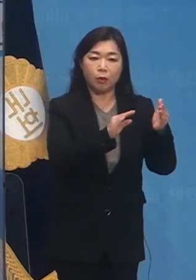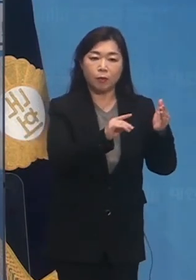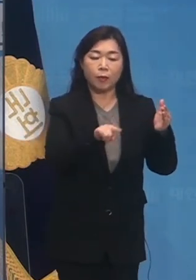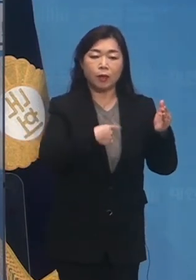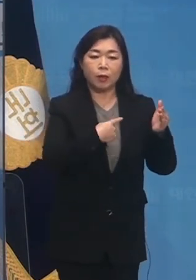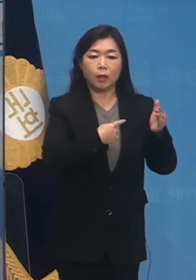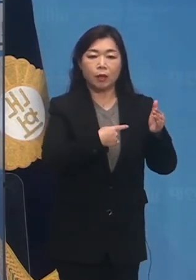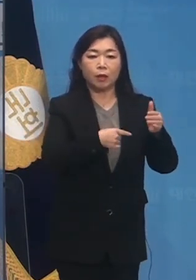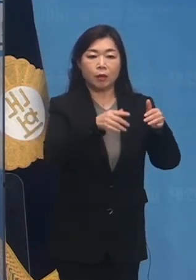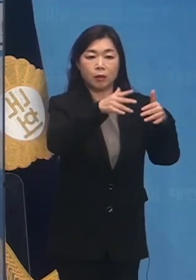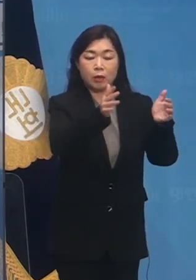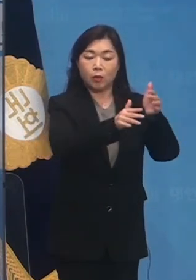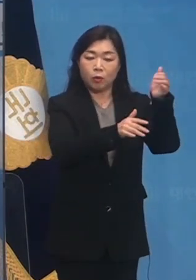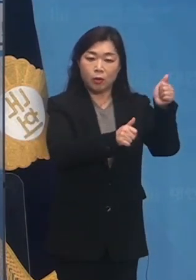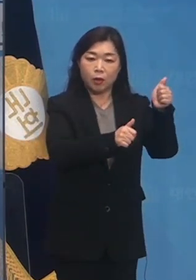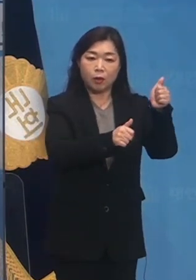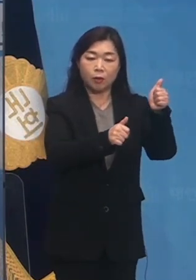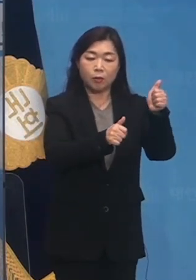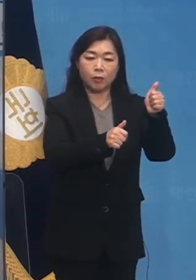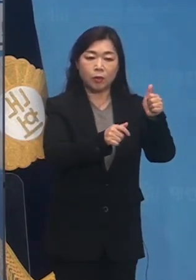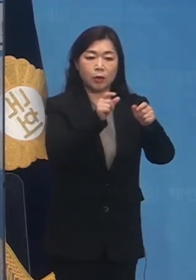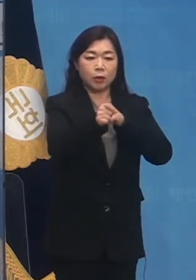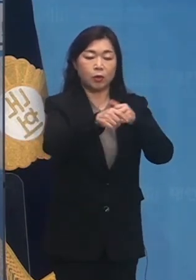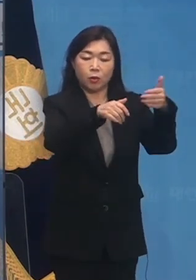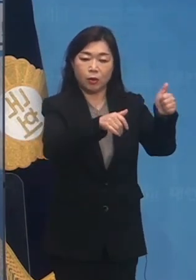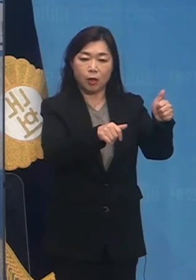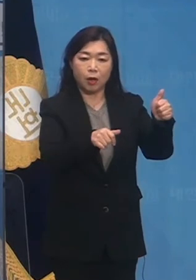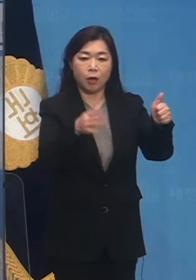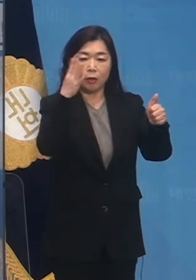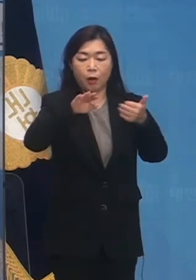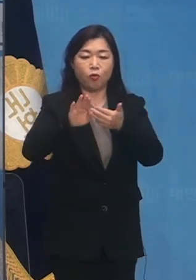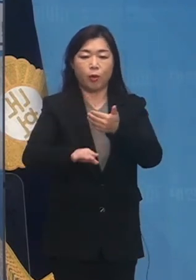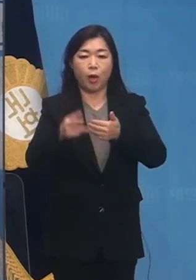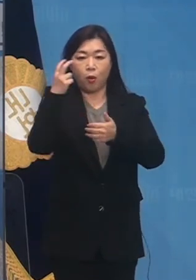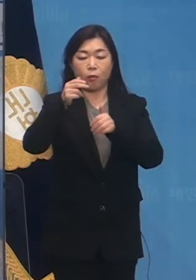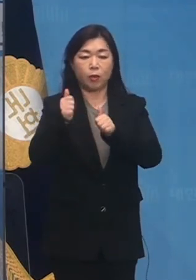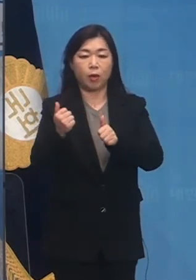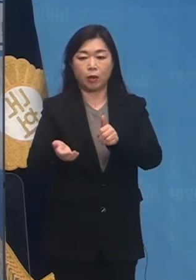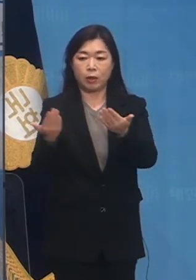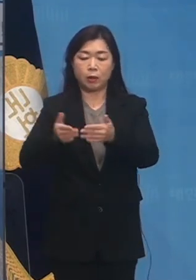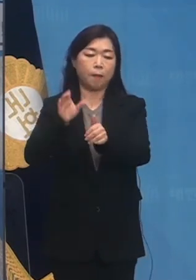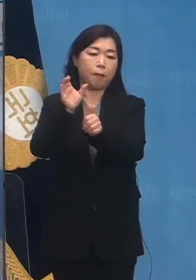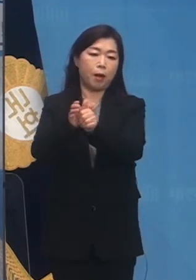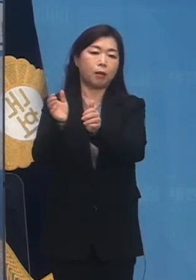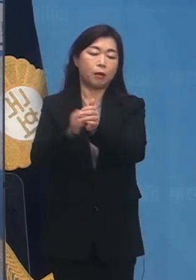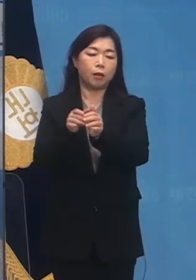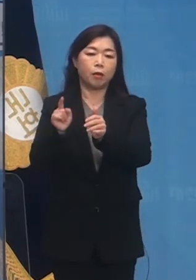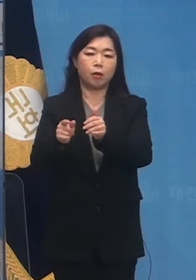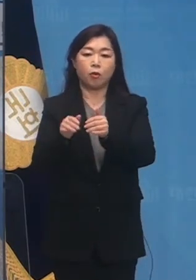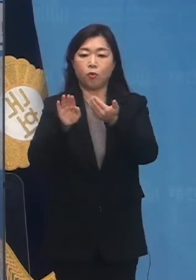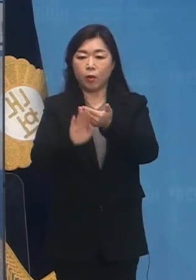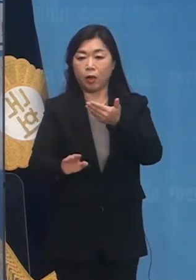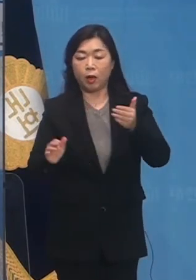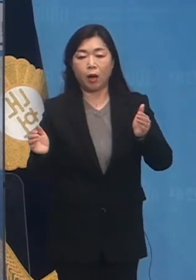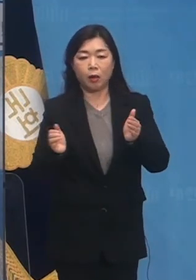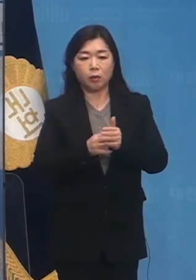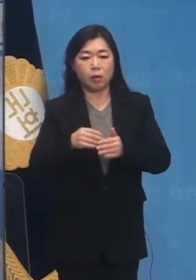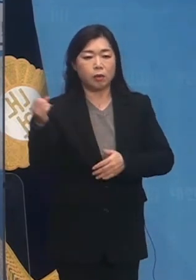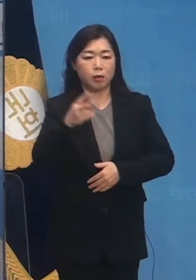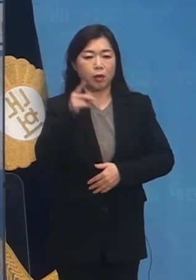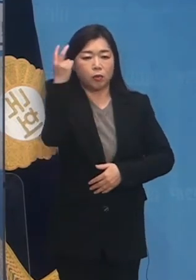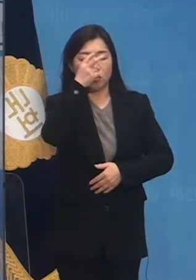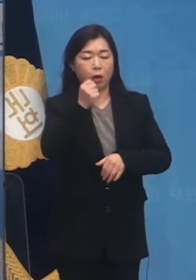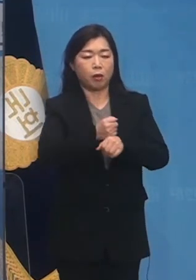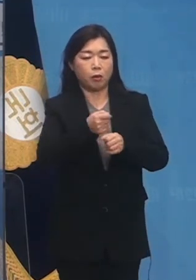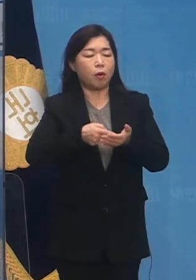자신 지청장의 대학 후배 검사가 이제 배당을 받았는데요, 이 후배 검사까지 재수사